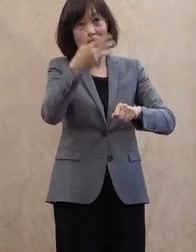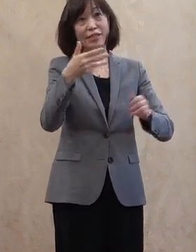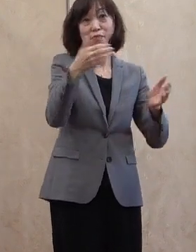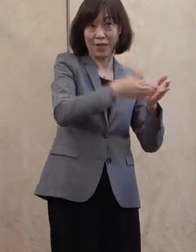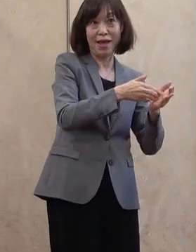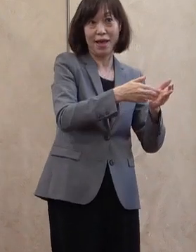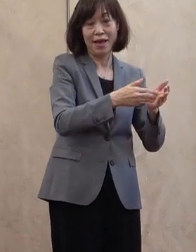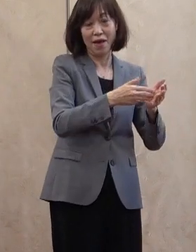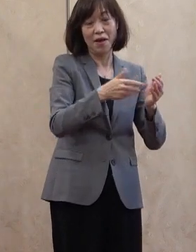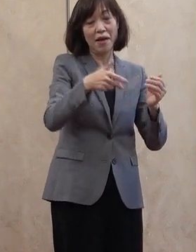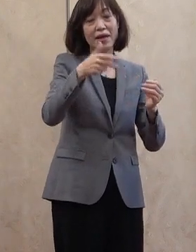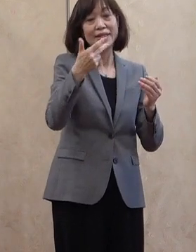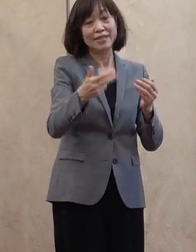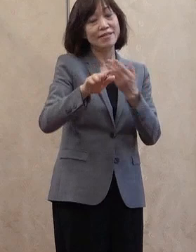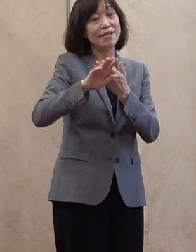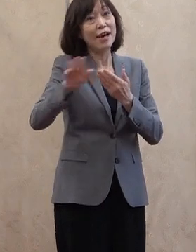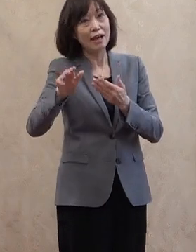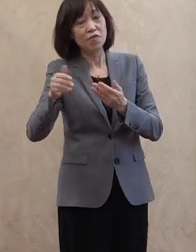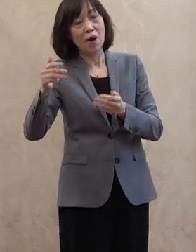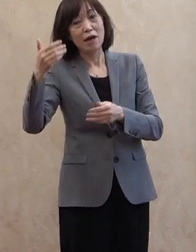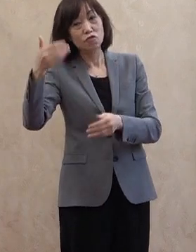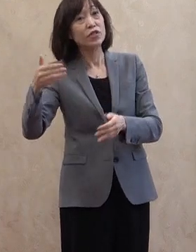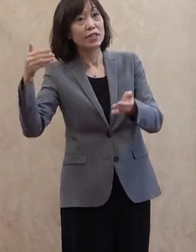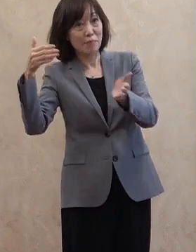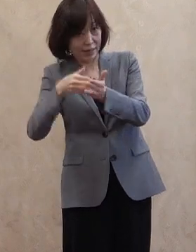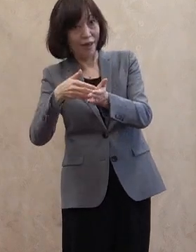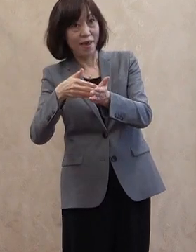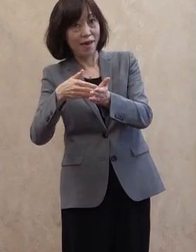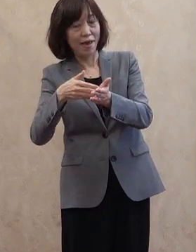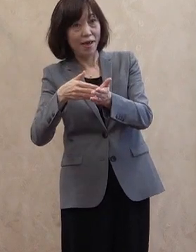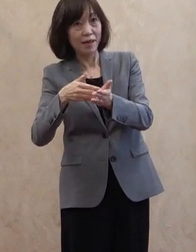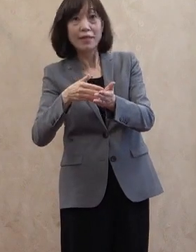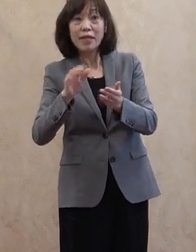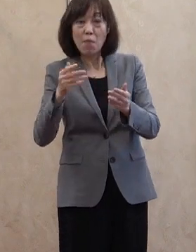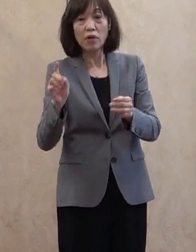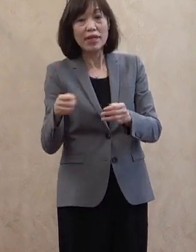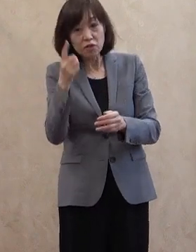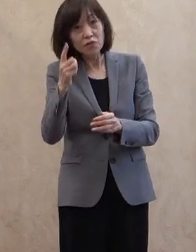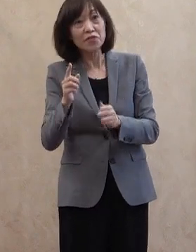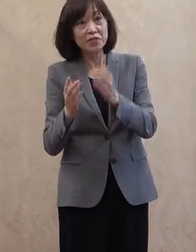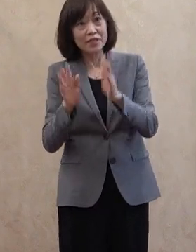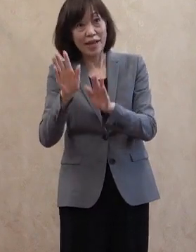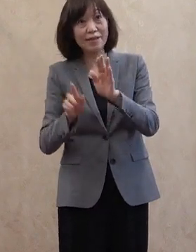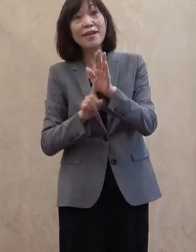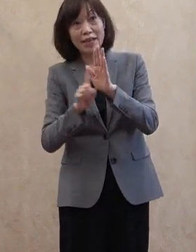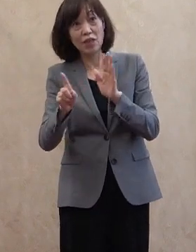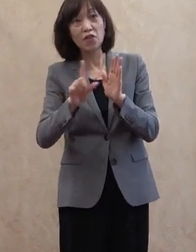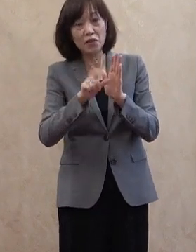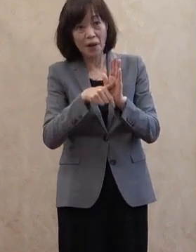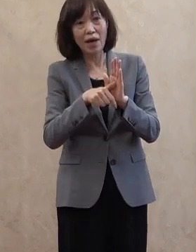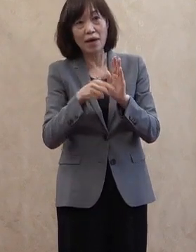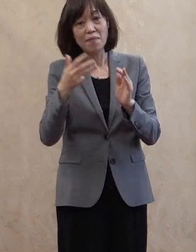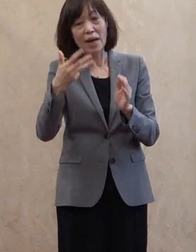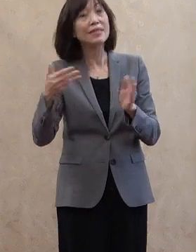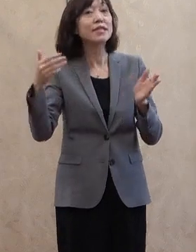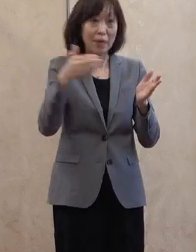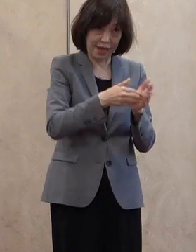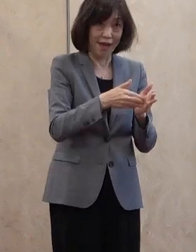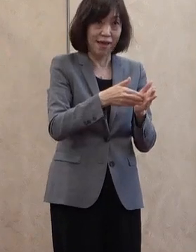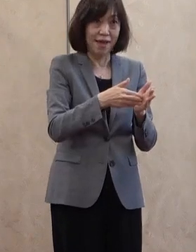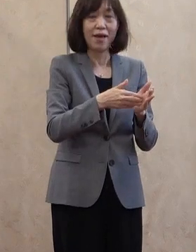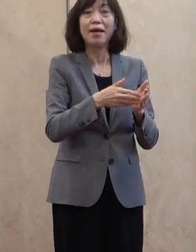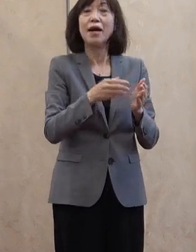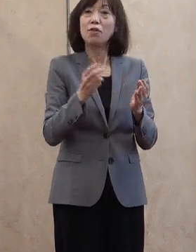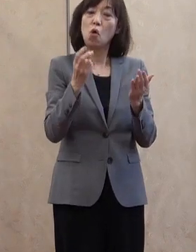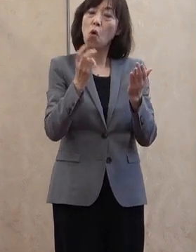が、緊急事態宣言の時は大阪市外も夜8時までというところの違いが1点。もう一つは法的な違いとして、